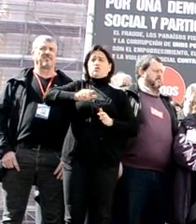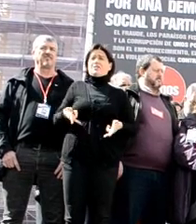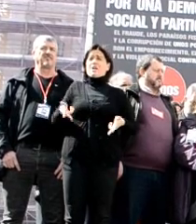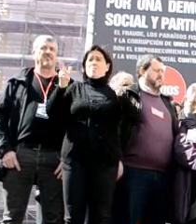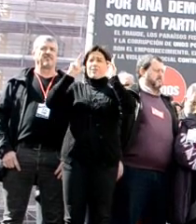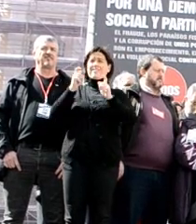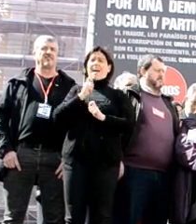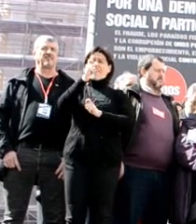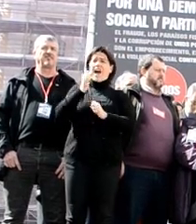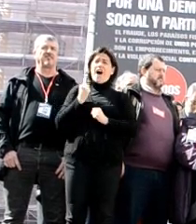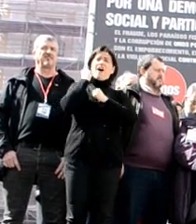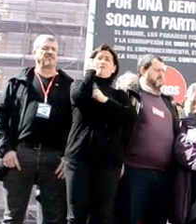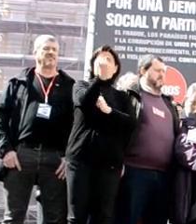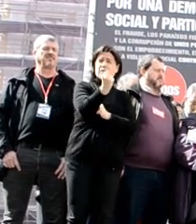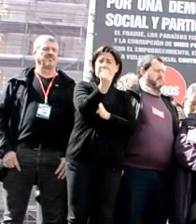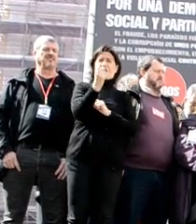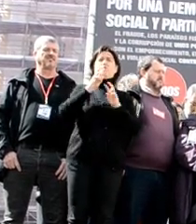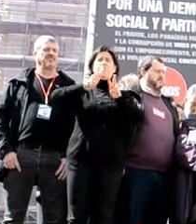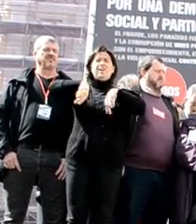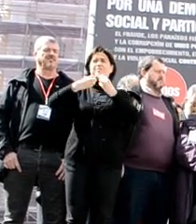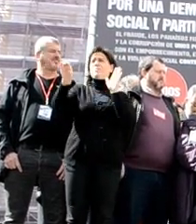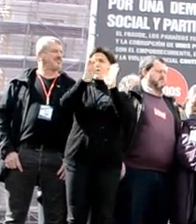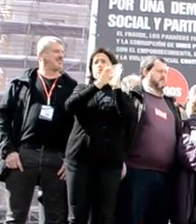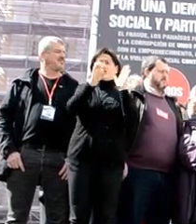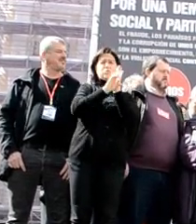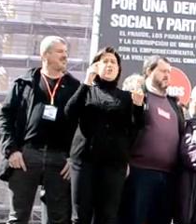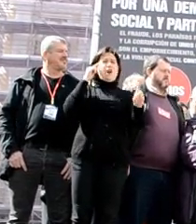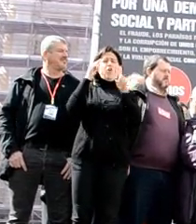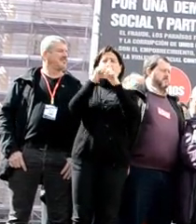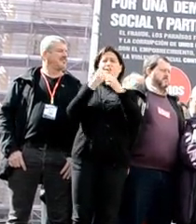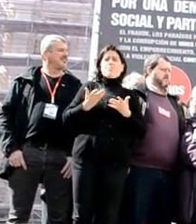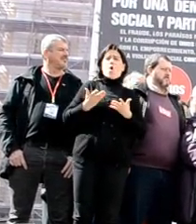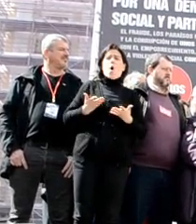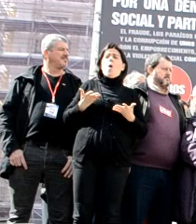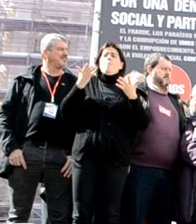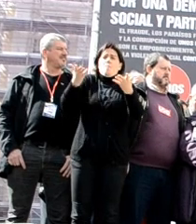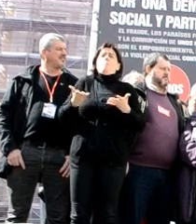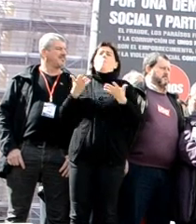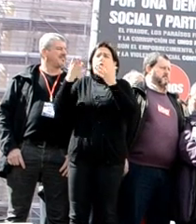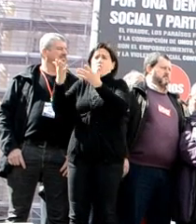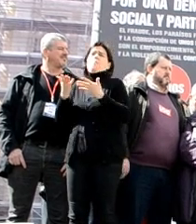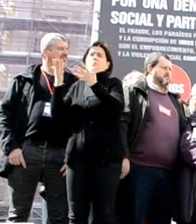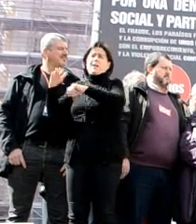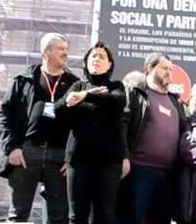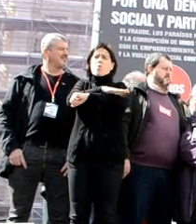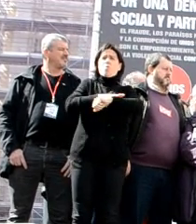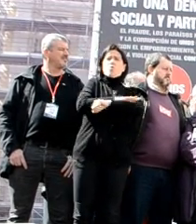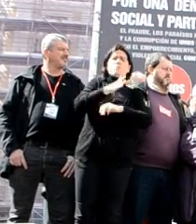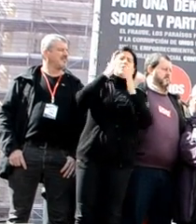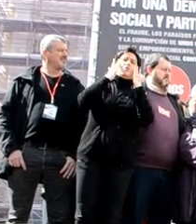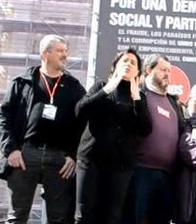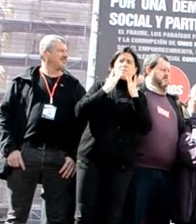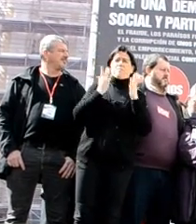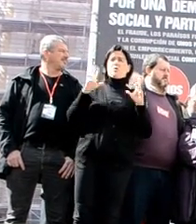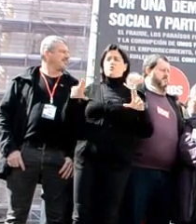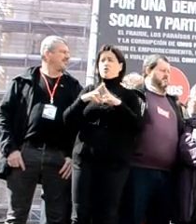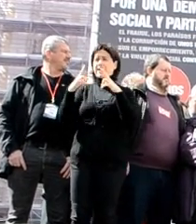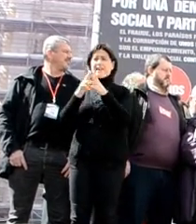a través de una reforma constitucional para promover mayores niveles de autogobierno, solidaridad y cohesión